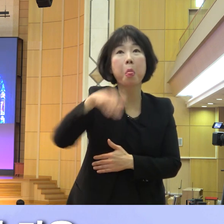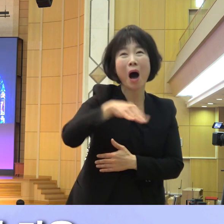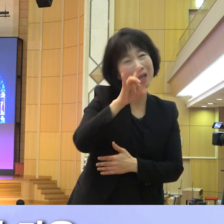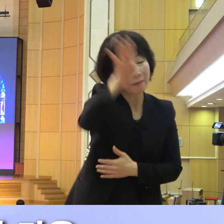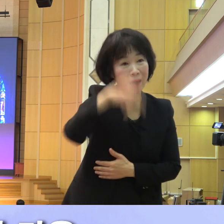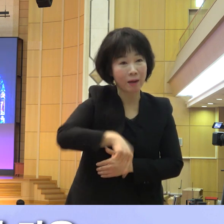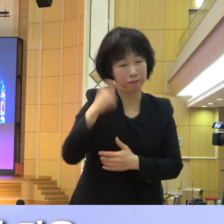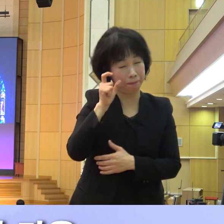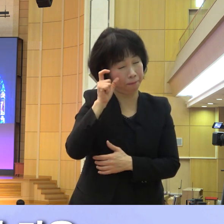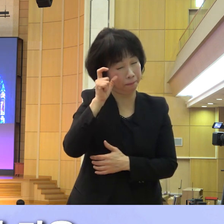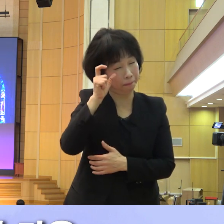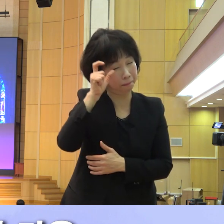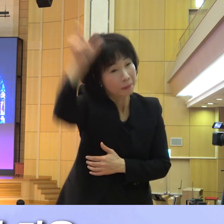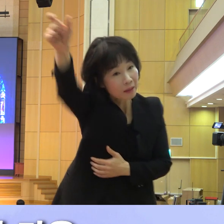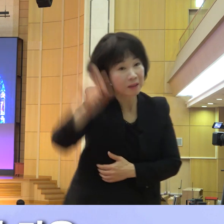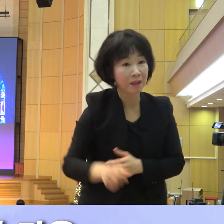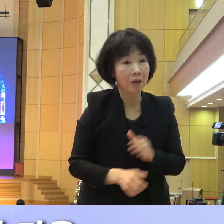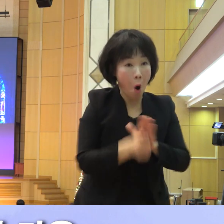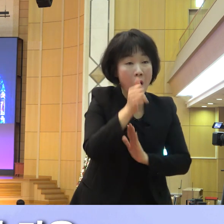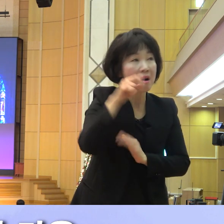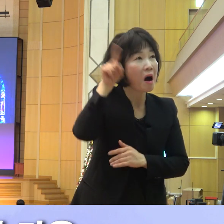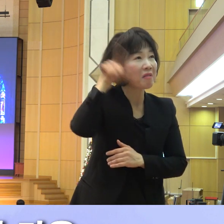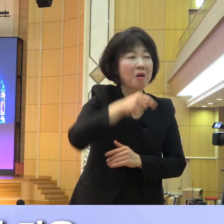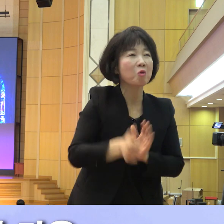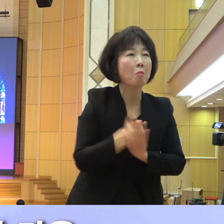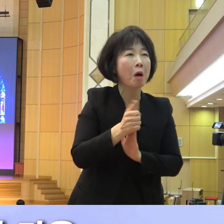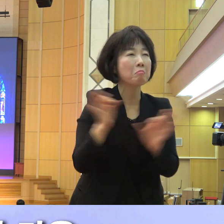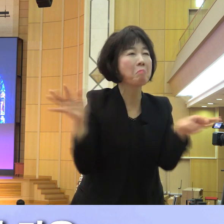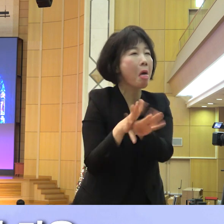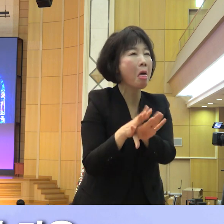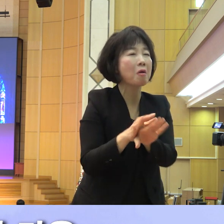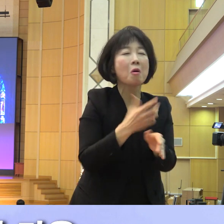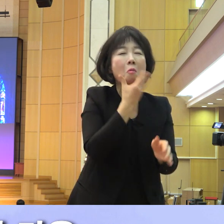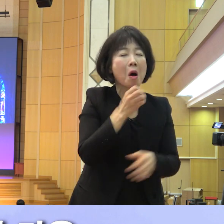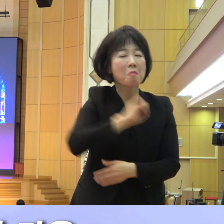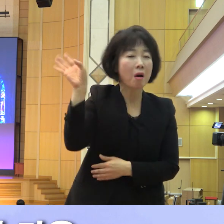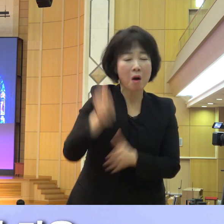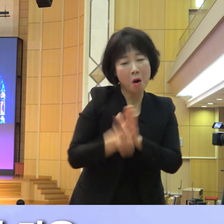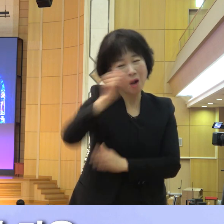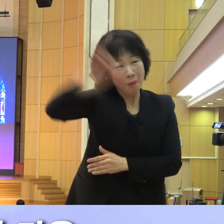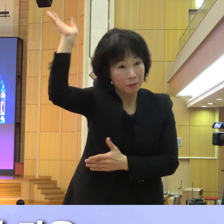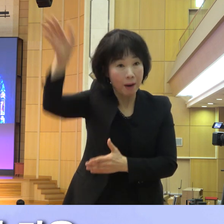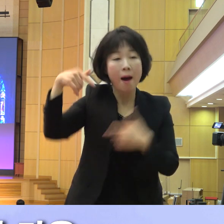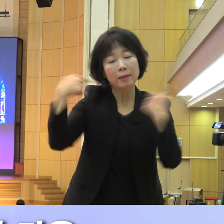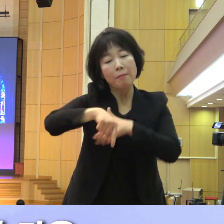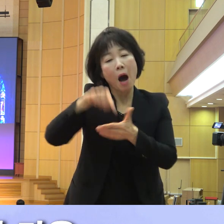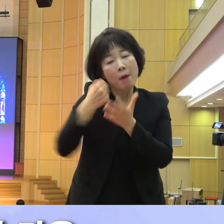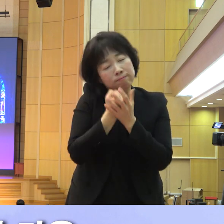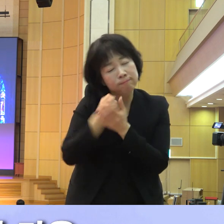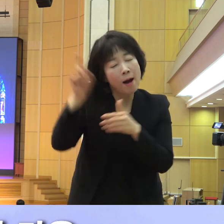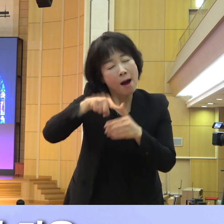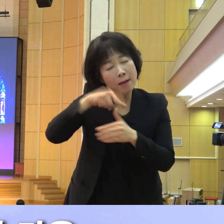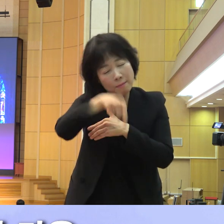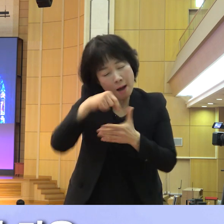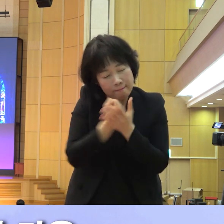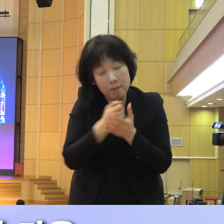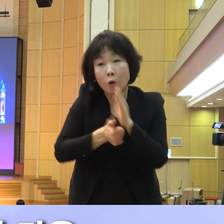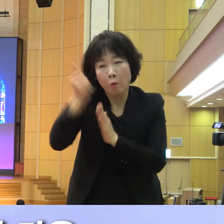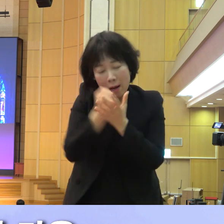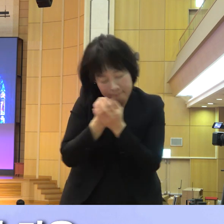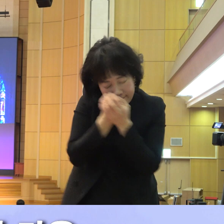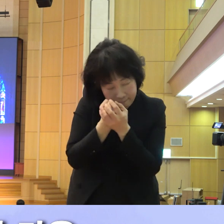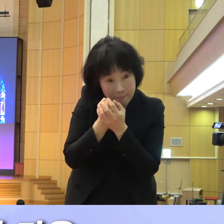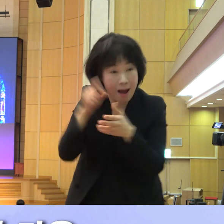없다가 있다가 그러는 게 아니라 한결같이 항상 이 마음을 품어라. 하나님을 사랑하는